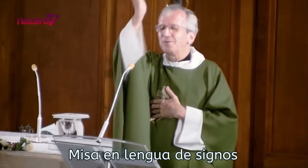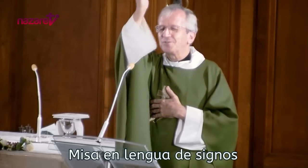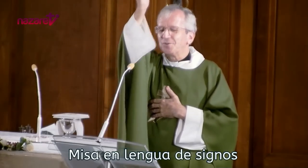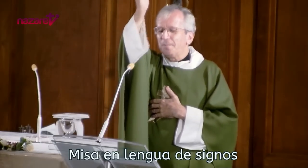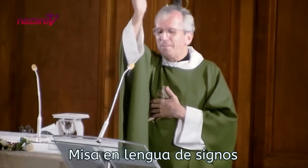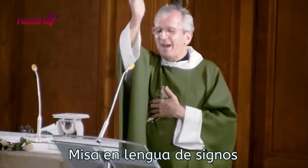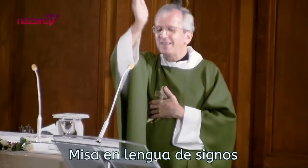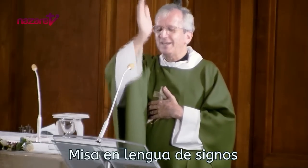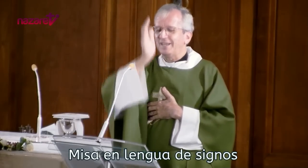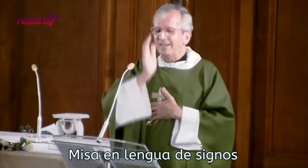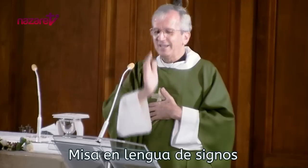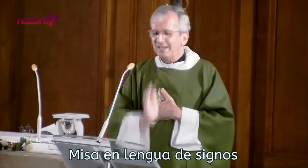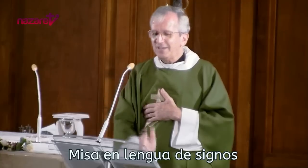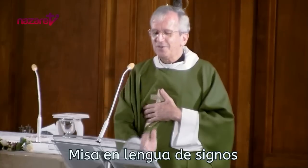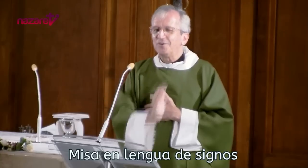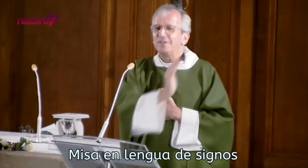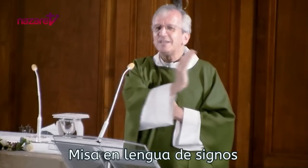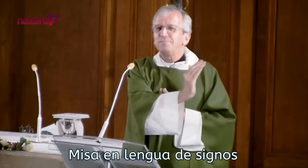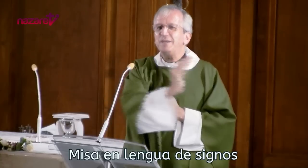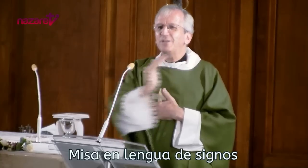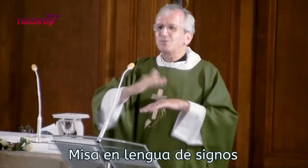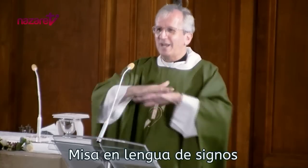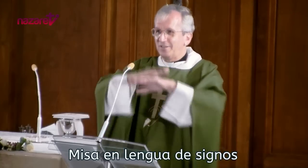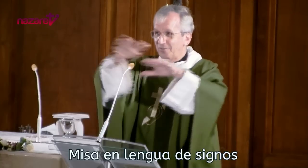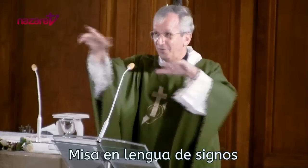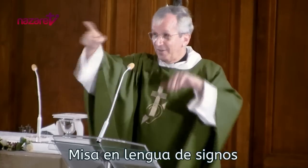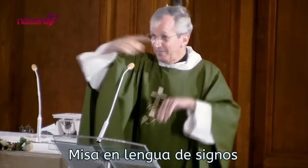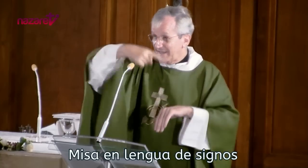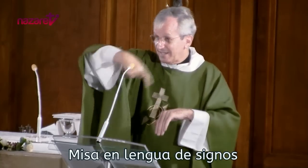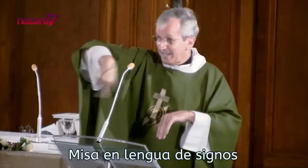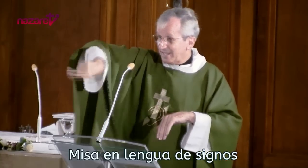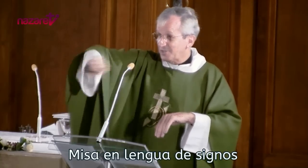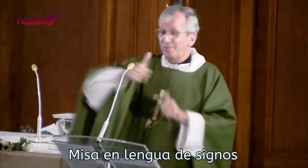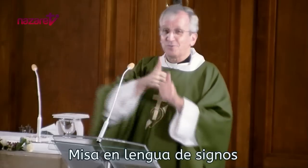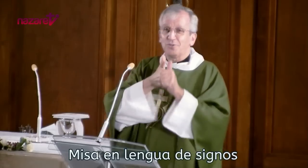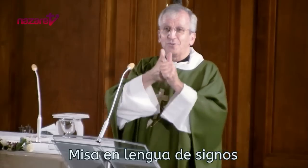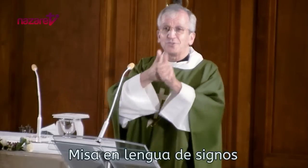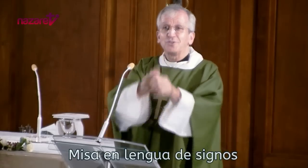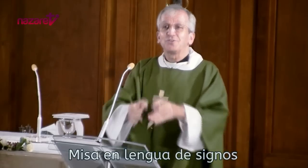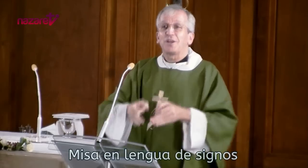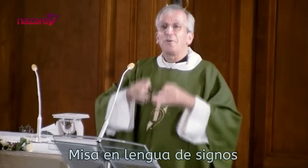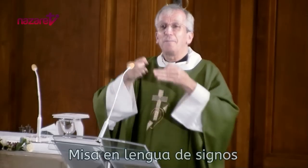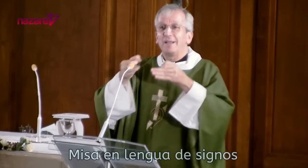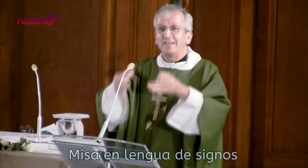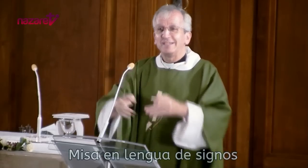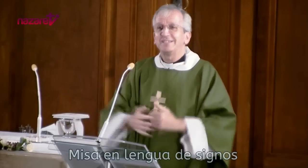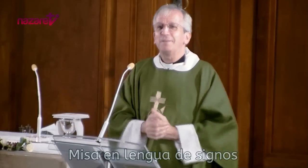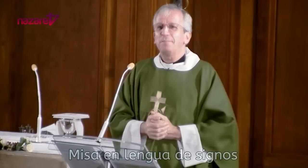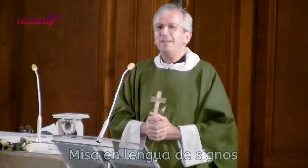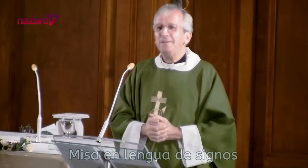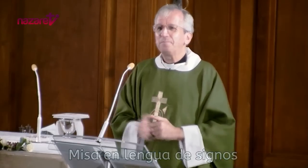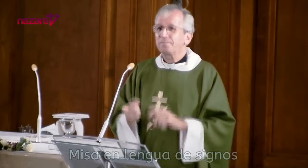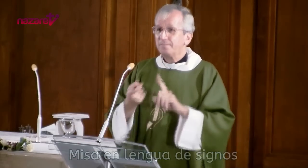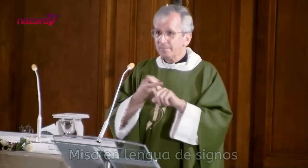Todopoderoso, Padre, Hijo y Espíritu Santo, descienda sobre vosotros y os acompañe siempre. Amén.